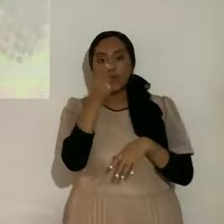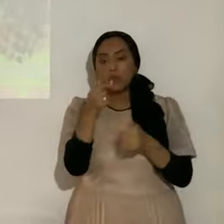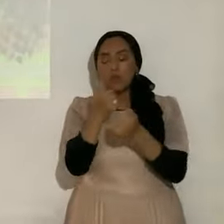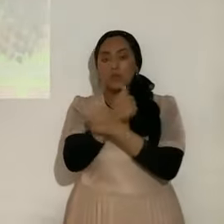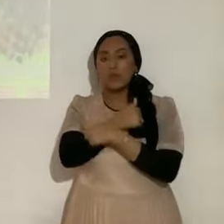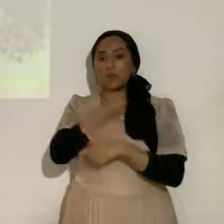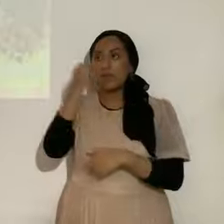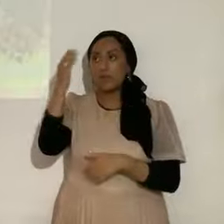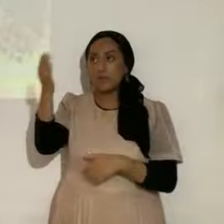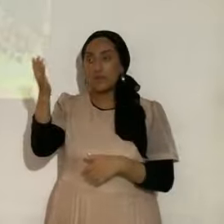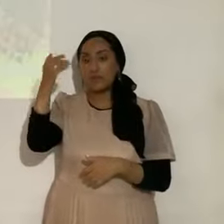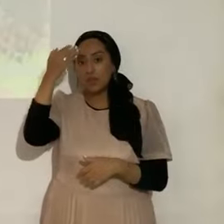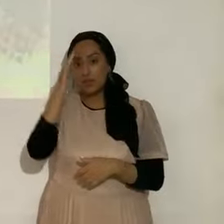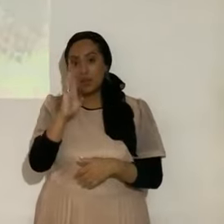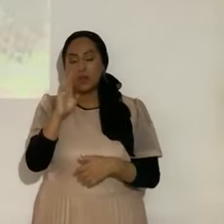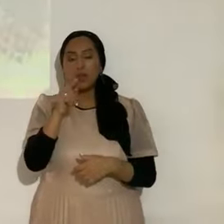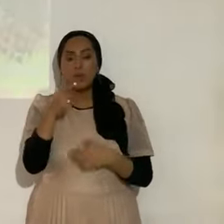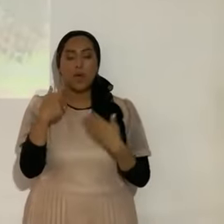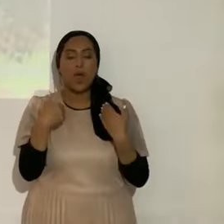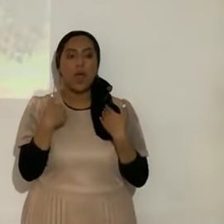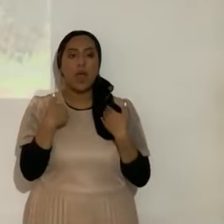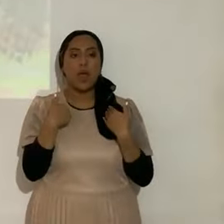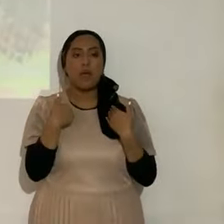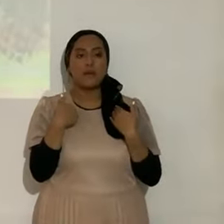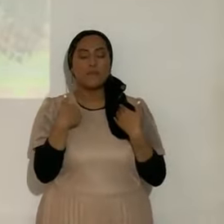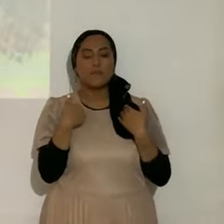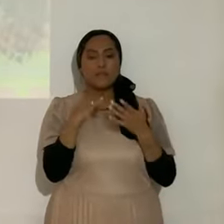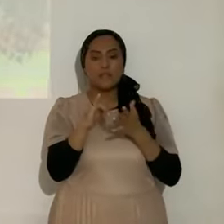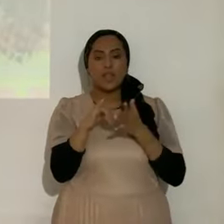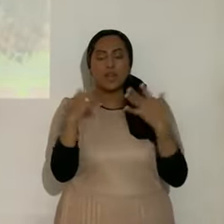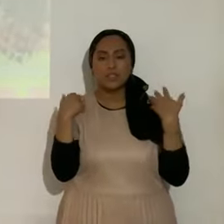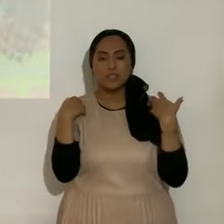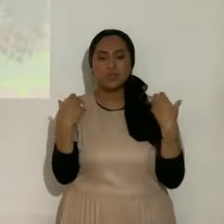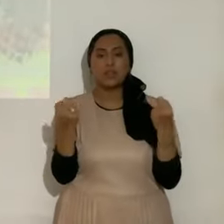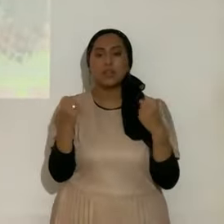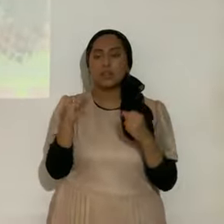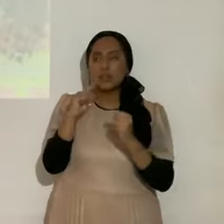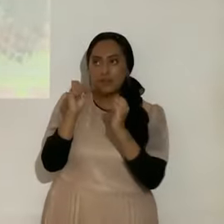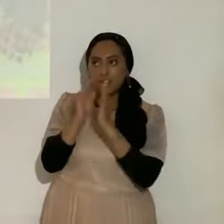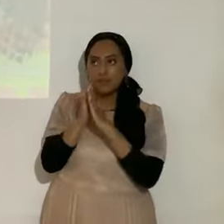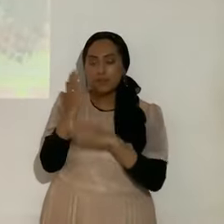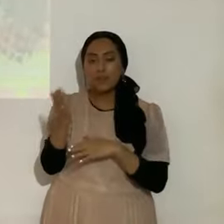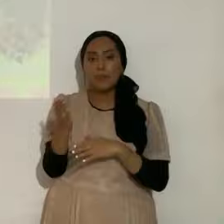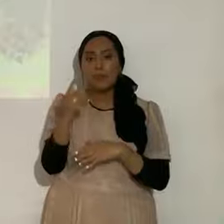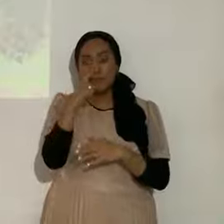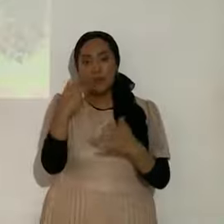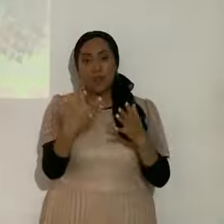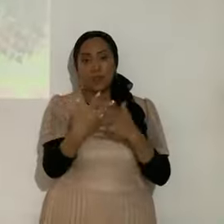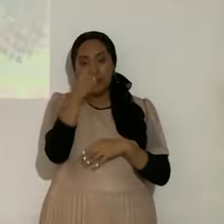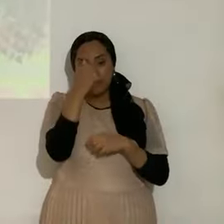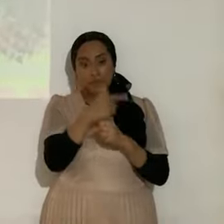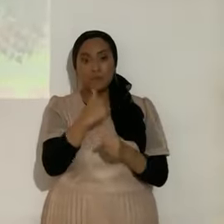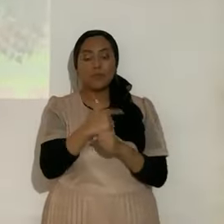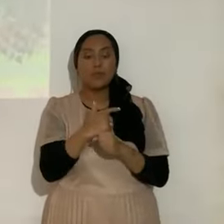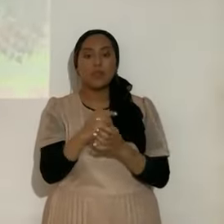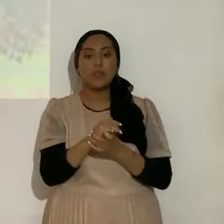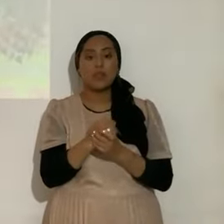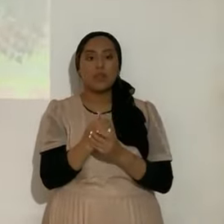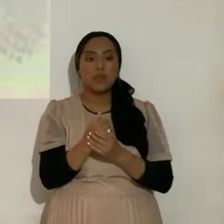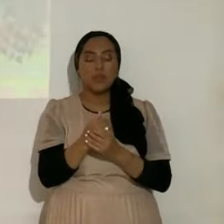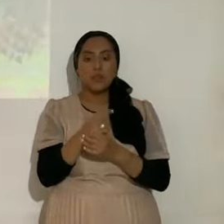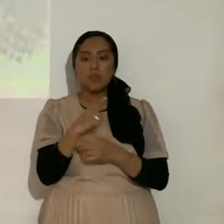Elohim tienen que tener esa fortaleza, pedírsela a Él. Porque los nuevecitos, los nuevos, tienen